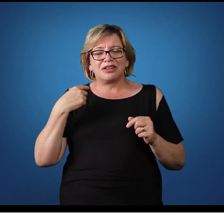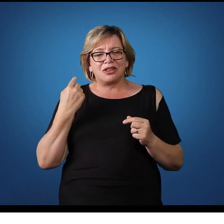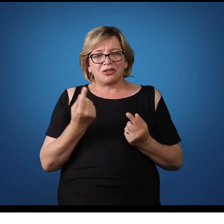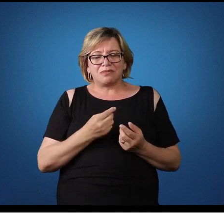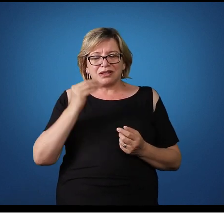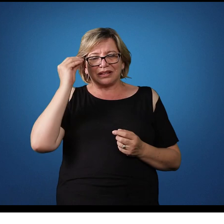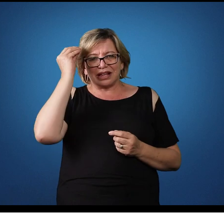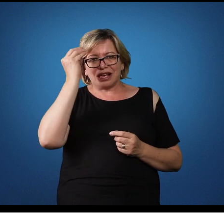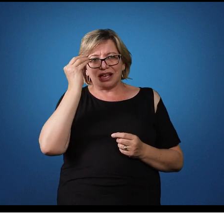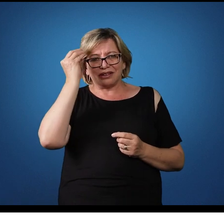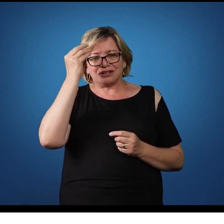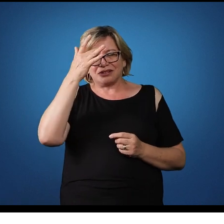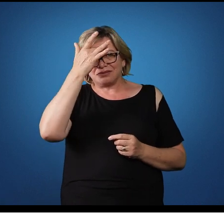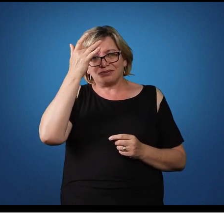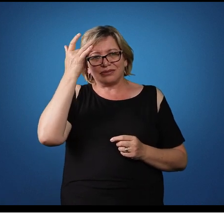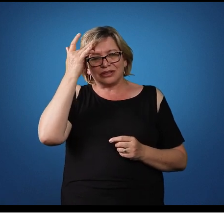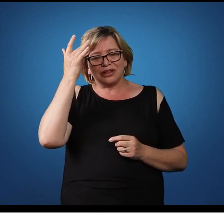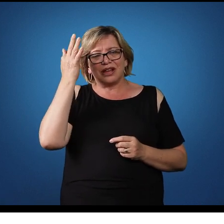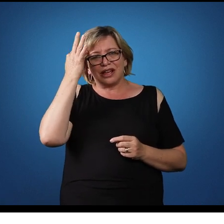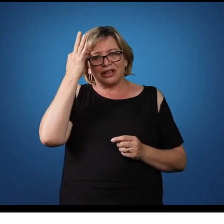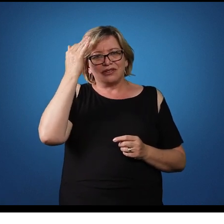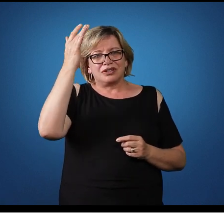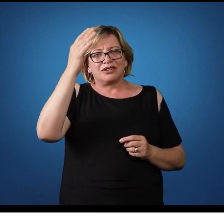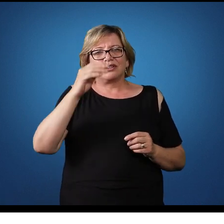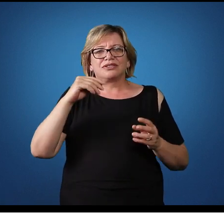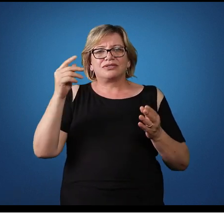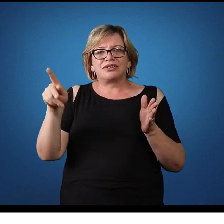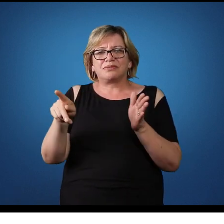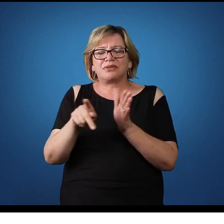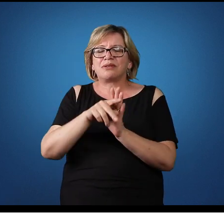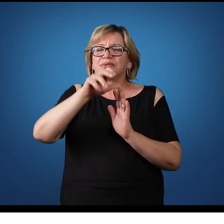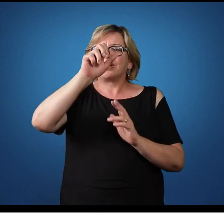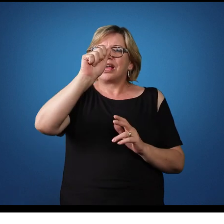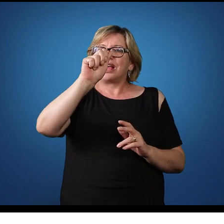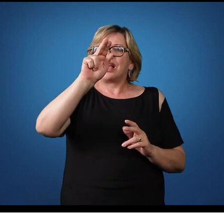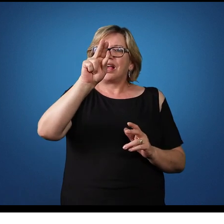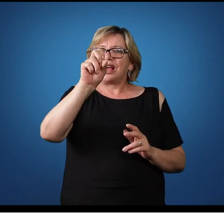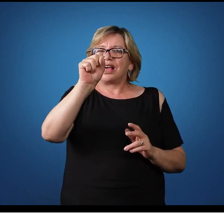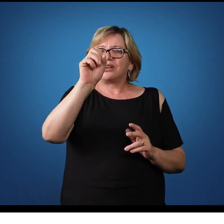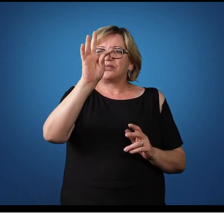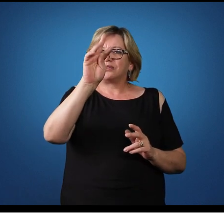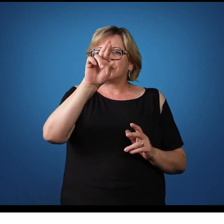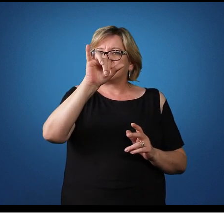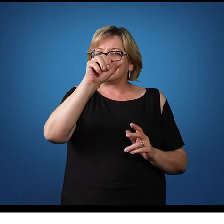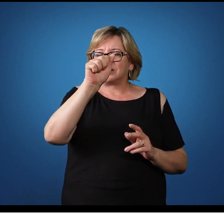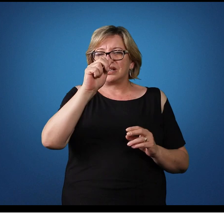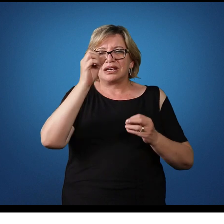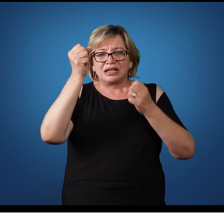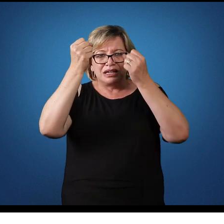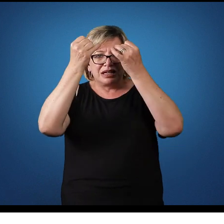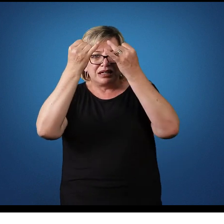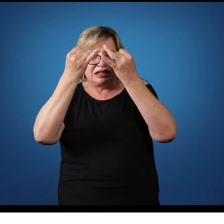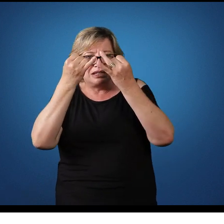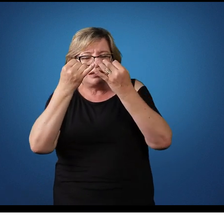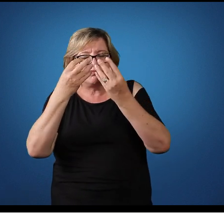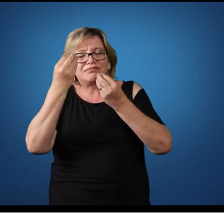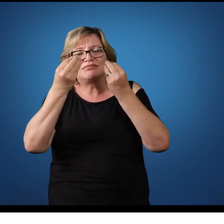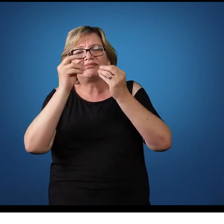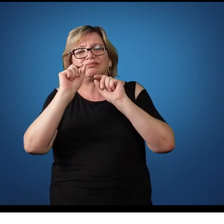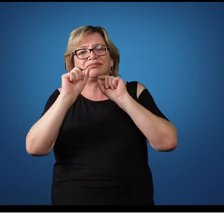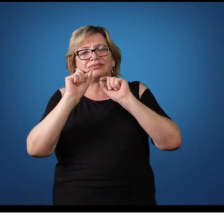reflexão de um filósofo austríaco que se chama Ludwig Wittgenstein. E o Wittgenstein,